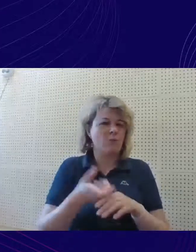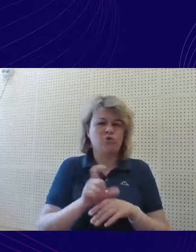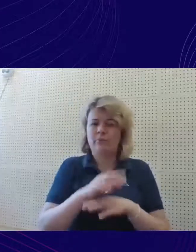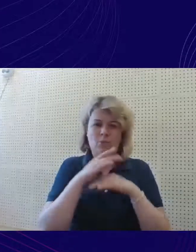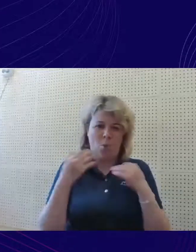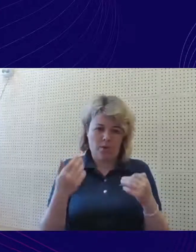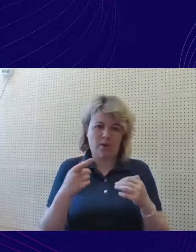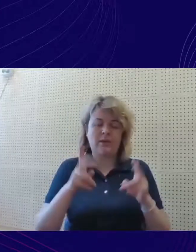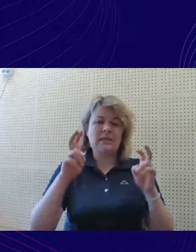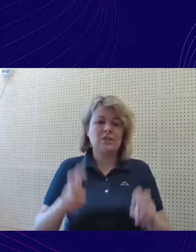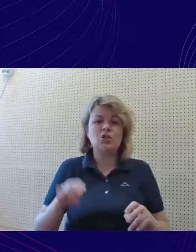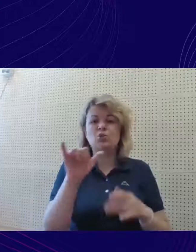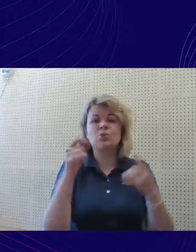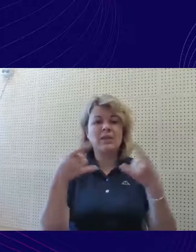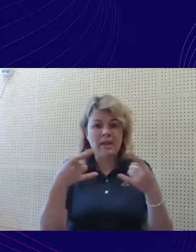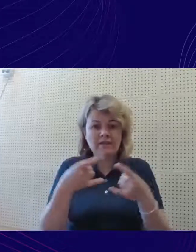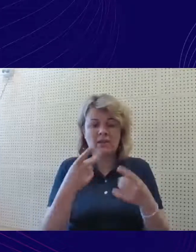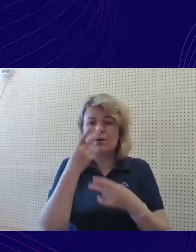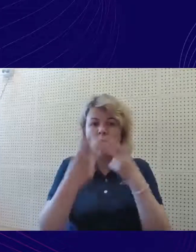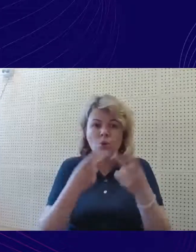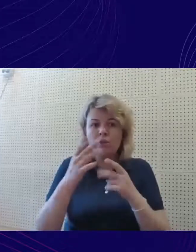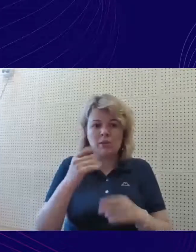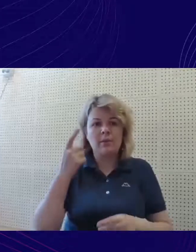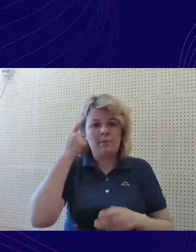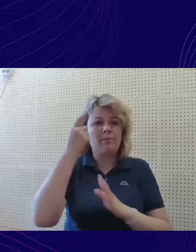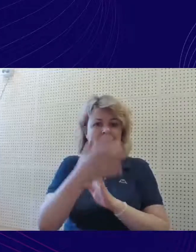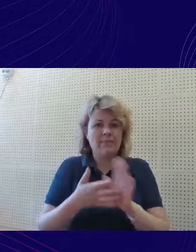когда сидишь у телевизора, смотришь и